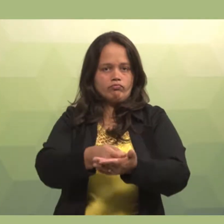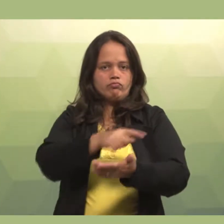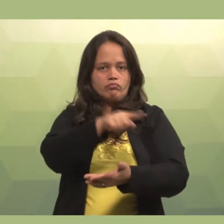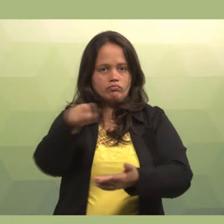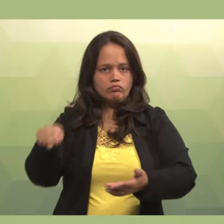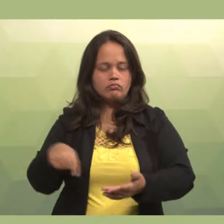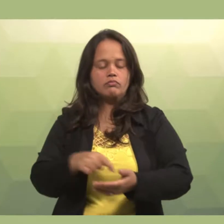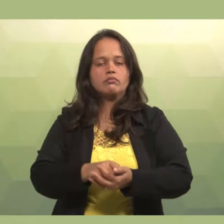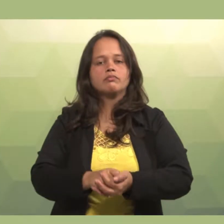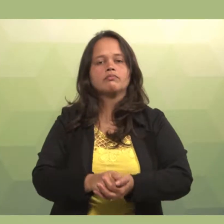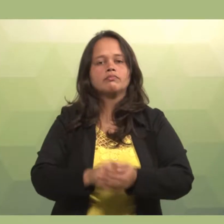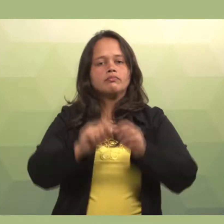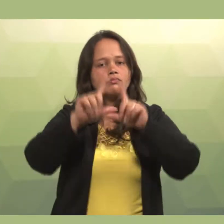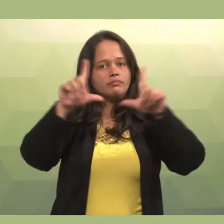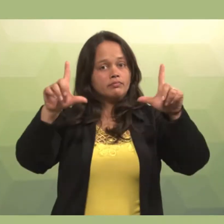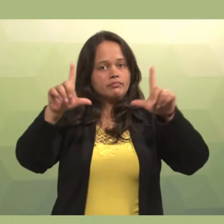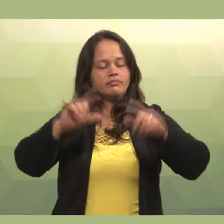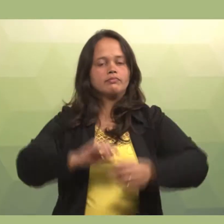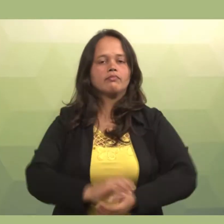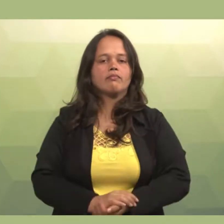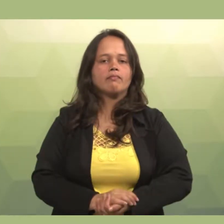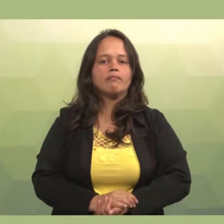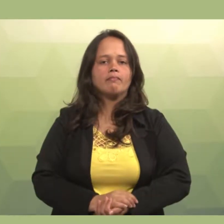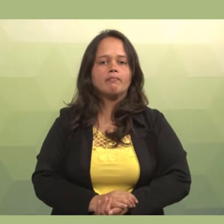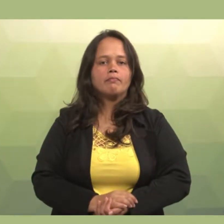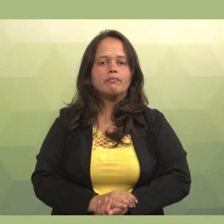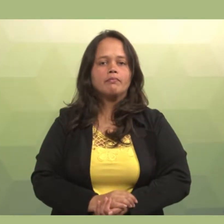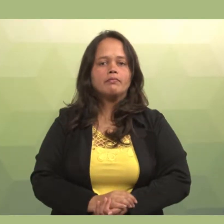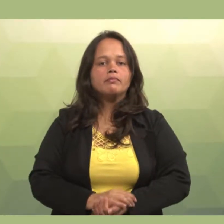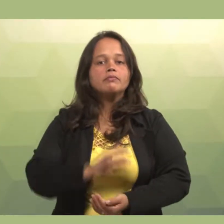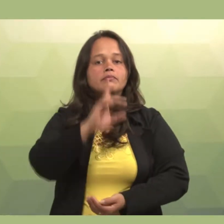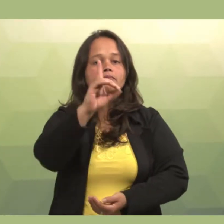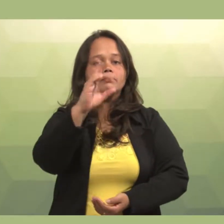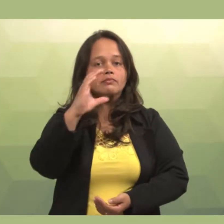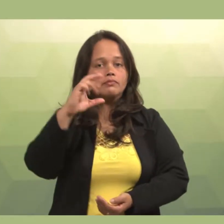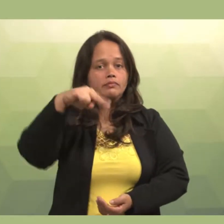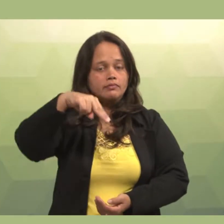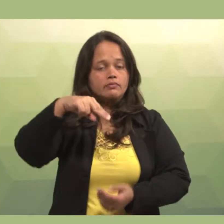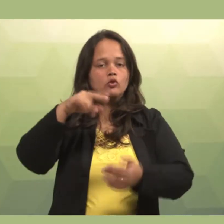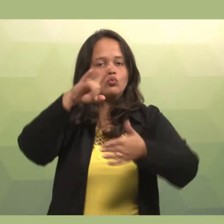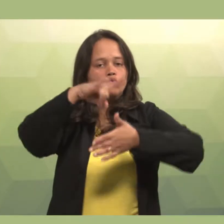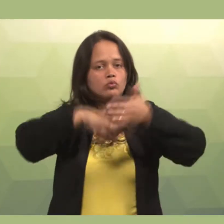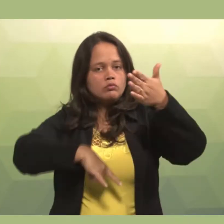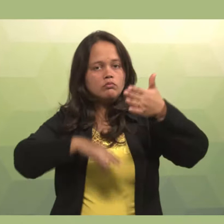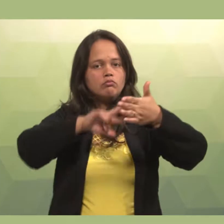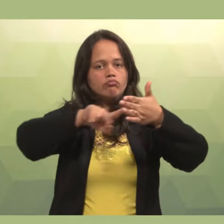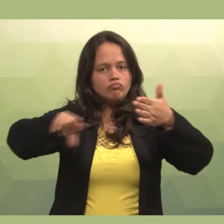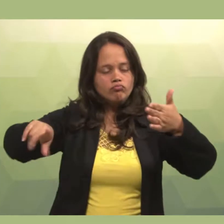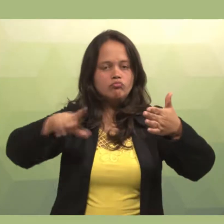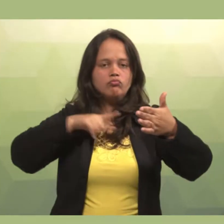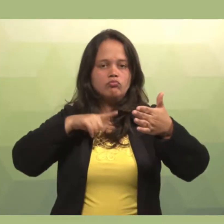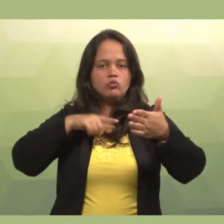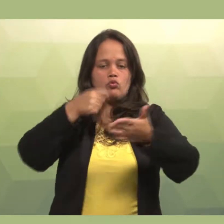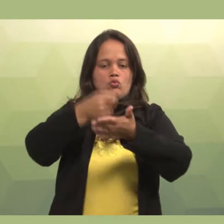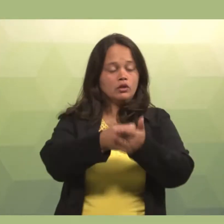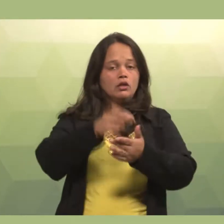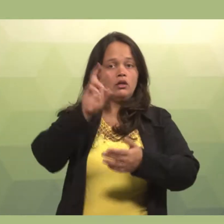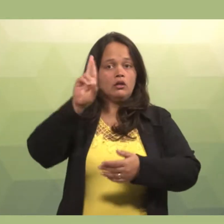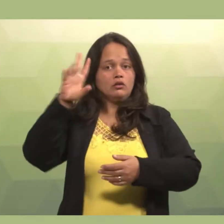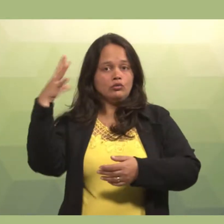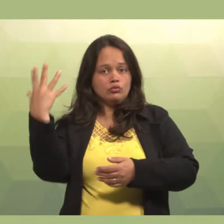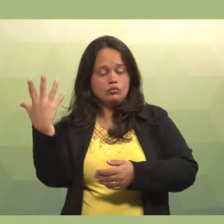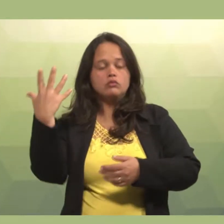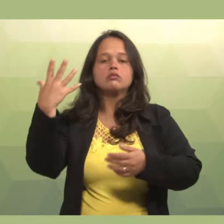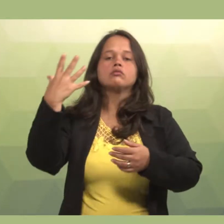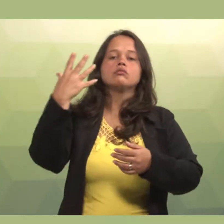Slide. As DCN são os documentos com caráter de obrigatoriedade por força de lei,